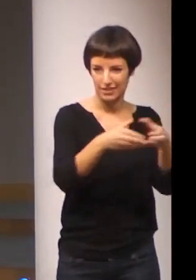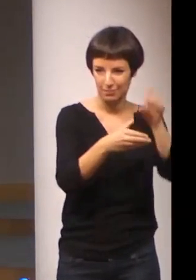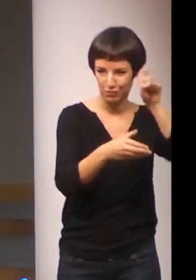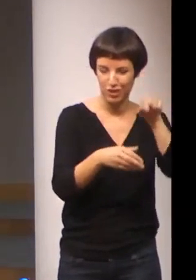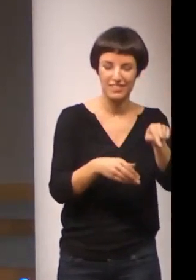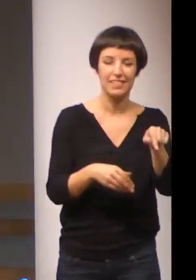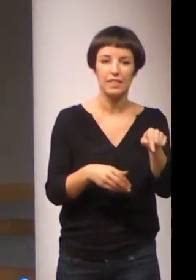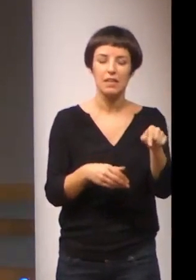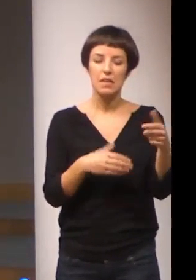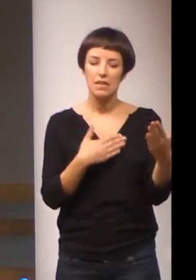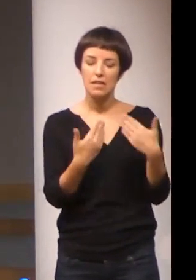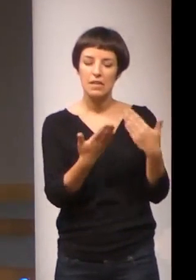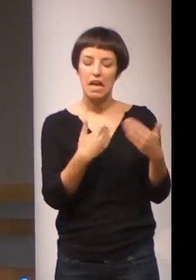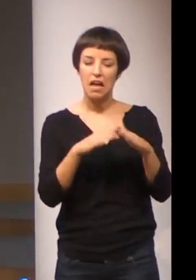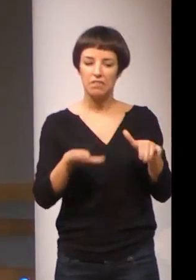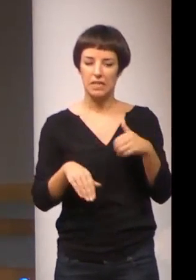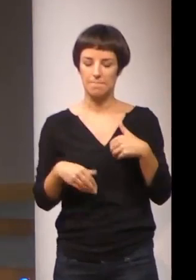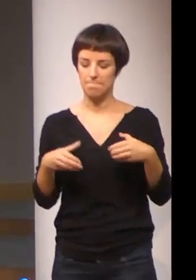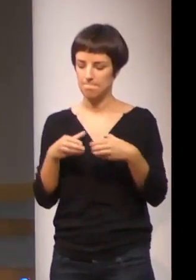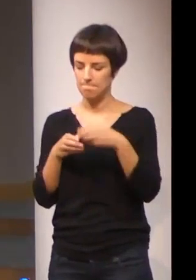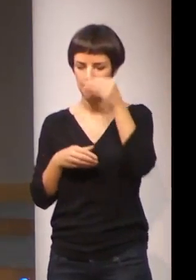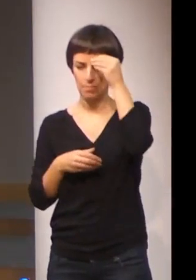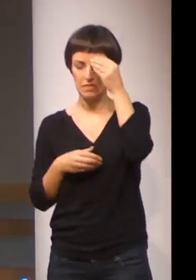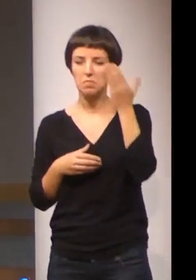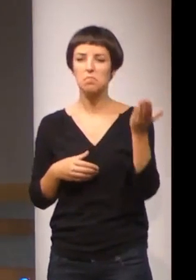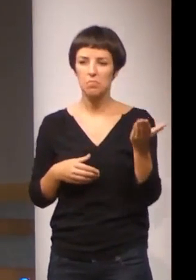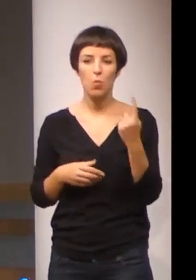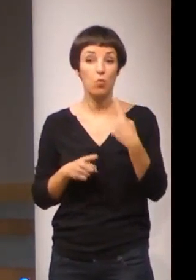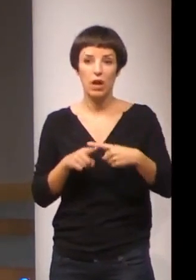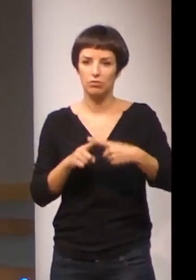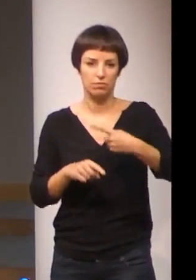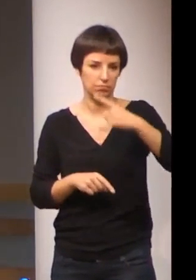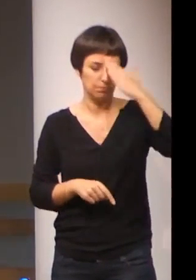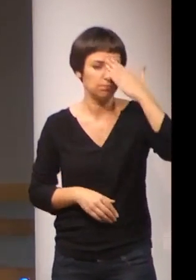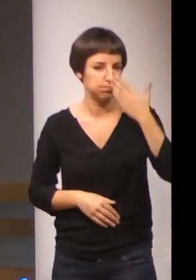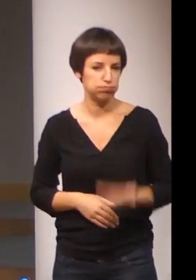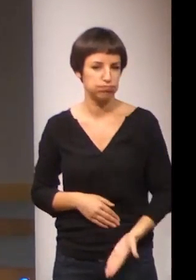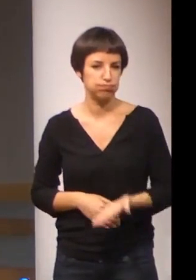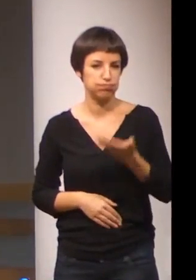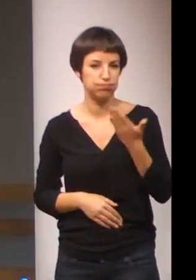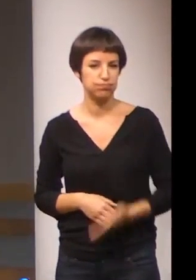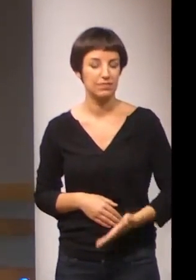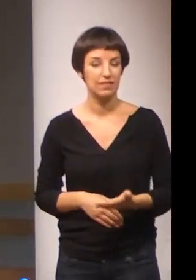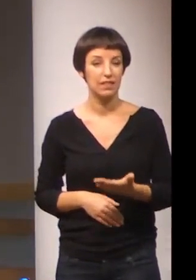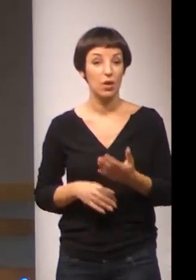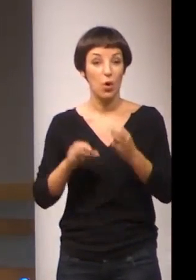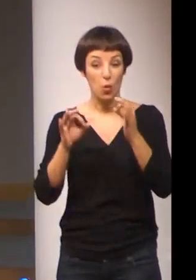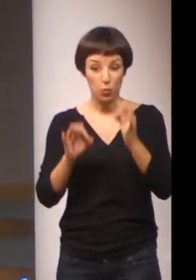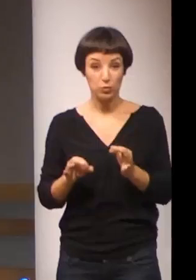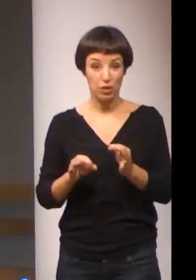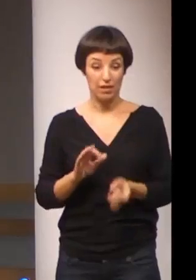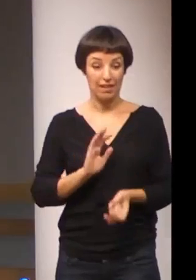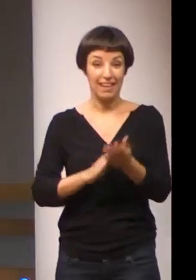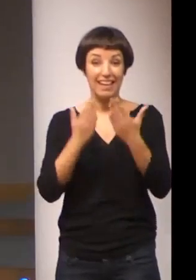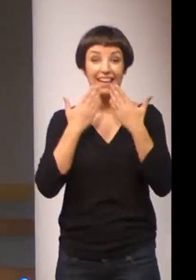a mí nos parecía que hay un elemento fundamental y es precisamente que surge de la investigación